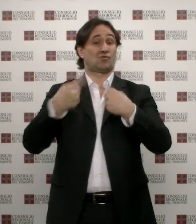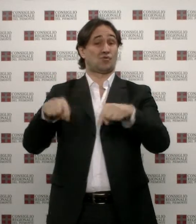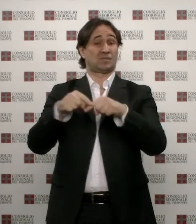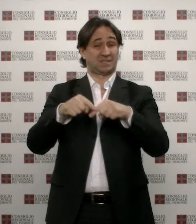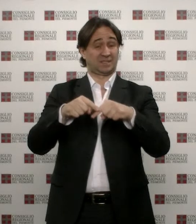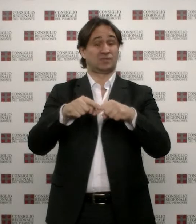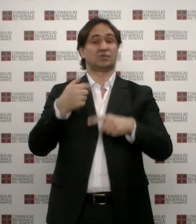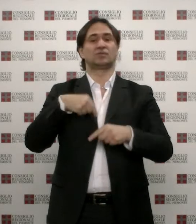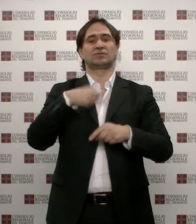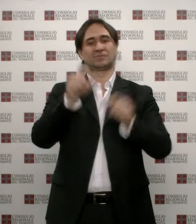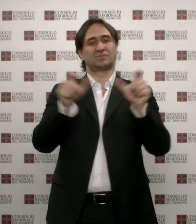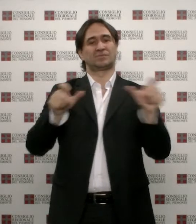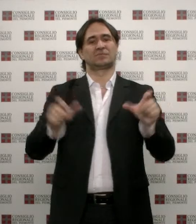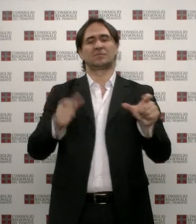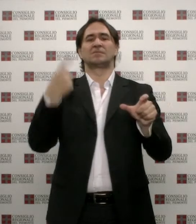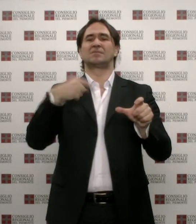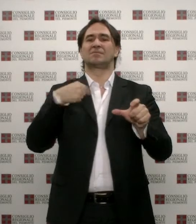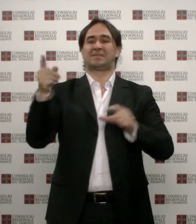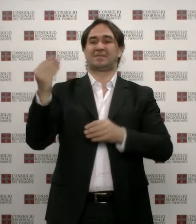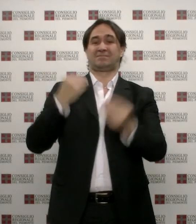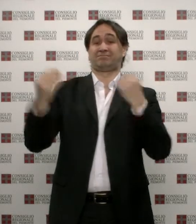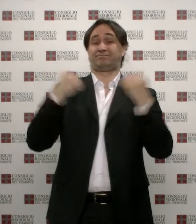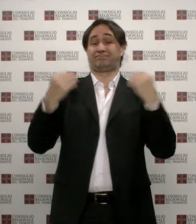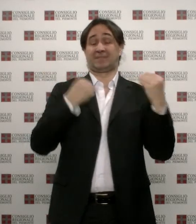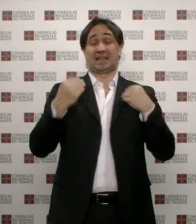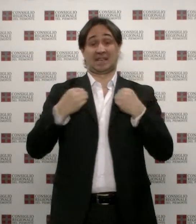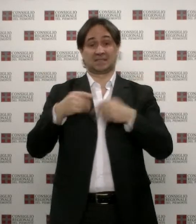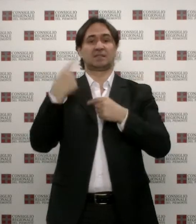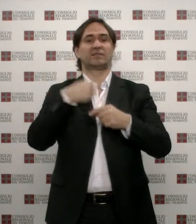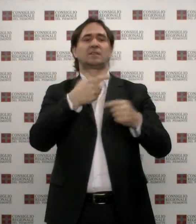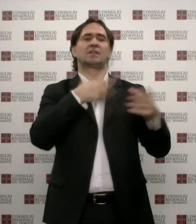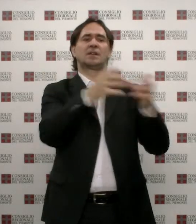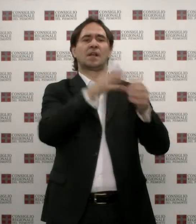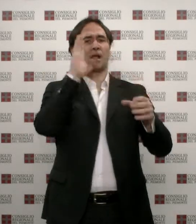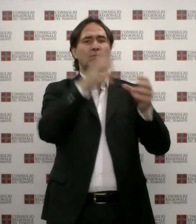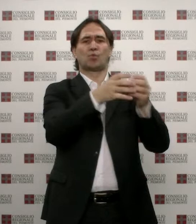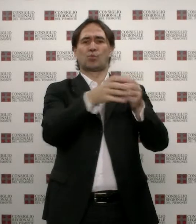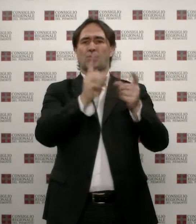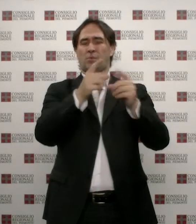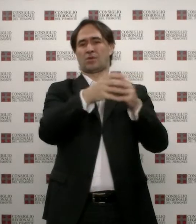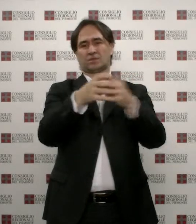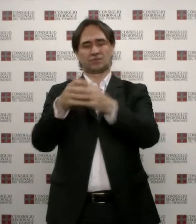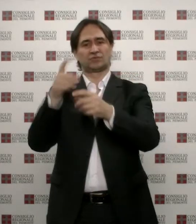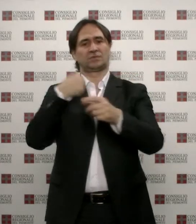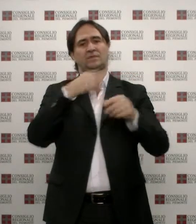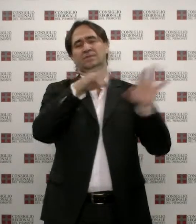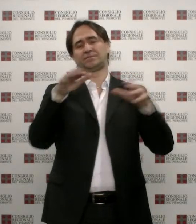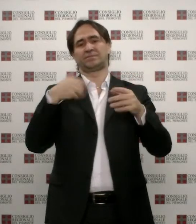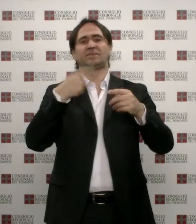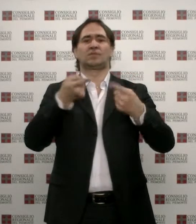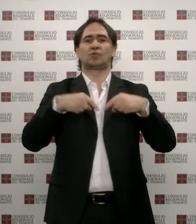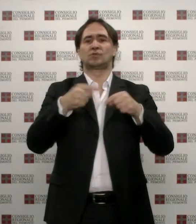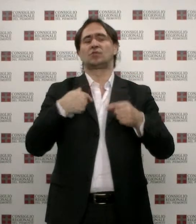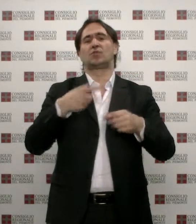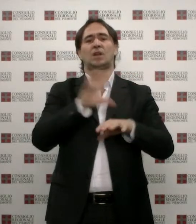Consiglio si sono impegnati a trasmettere le richieste alla Conferenza dei Capigruppo per calendarizzare un eventuale Consiglio regionale